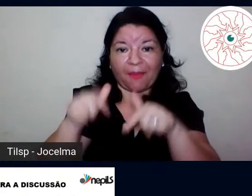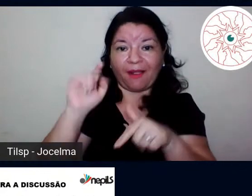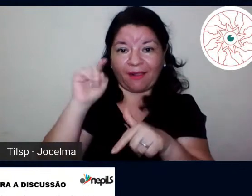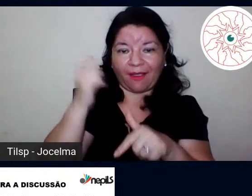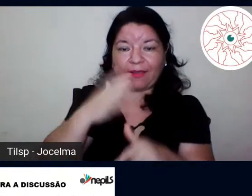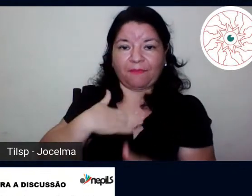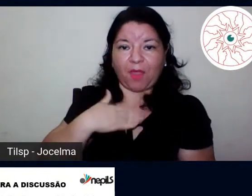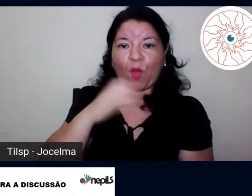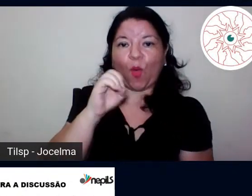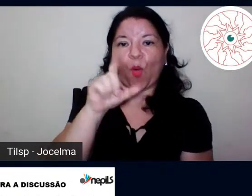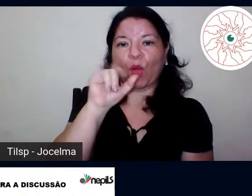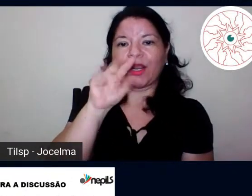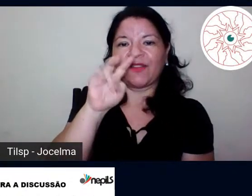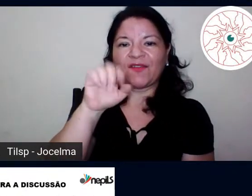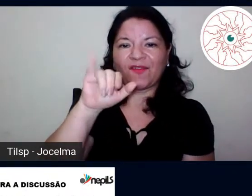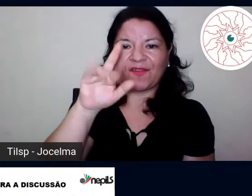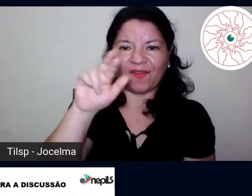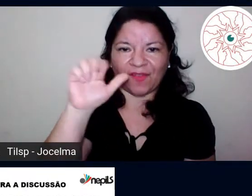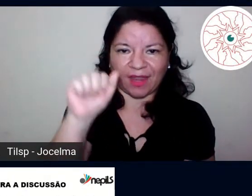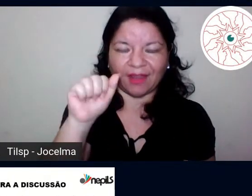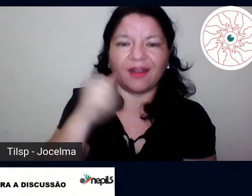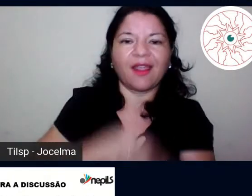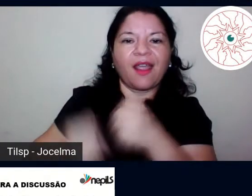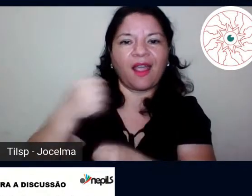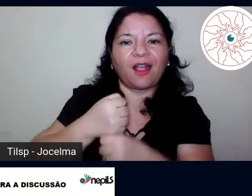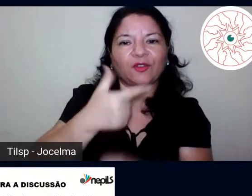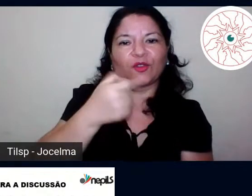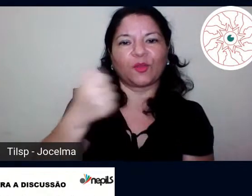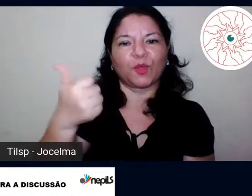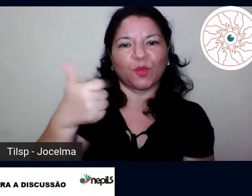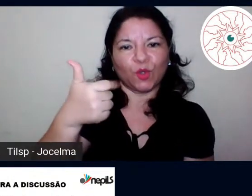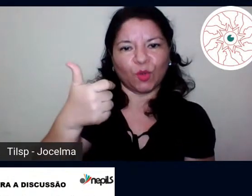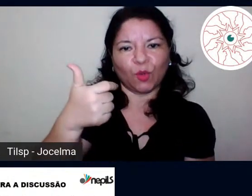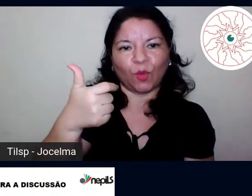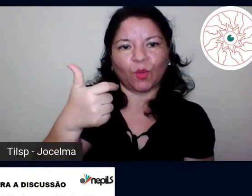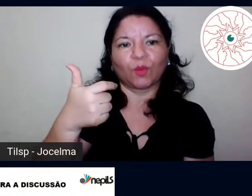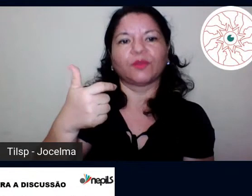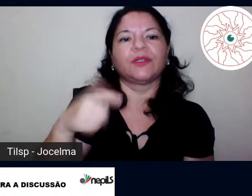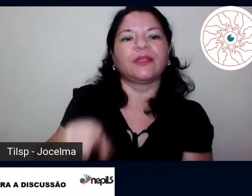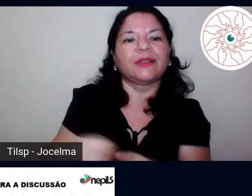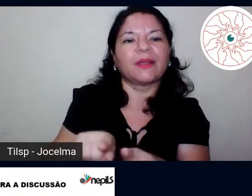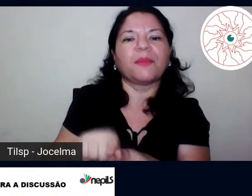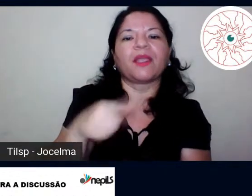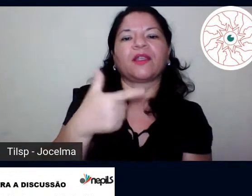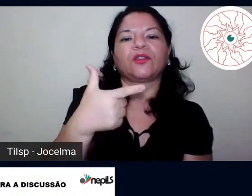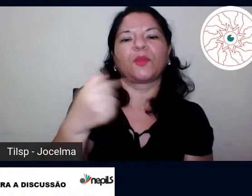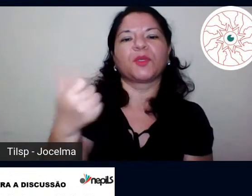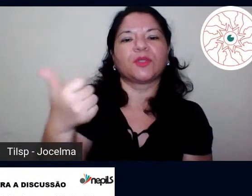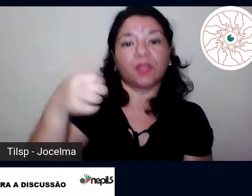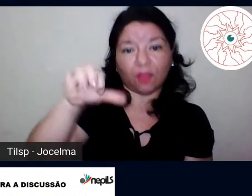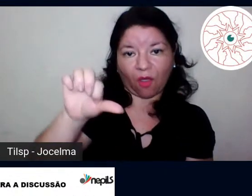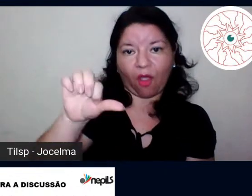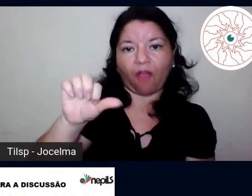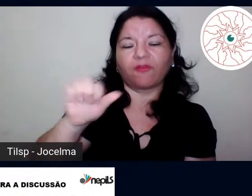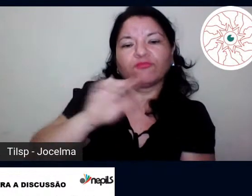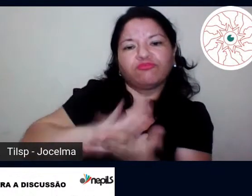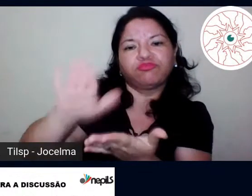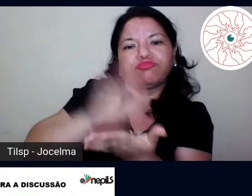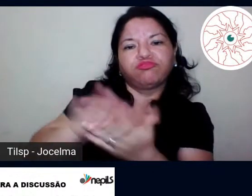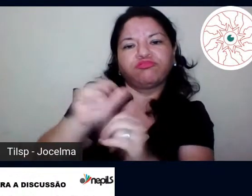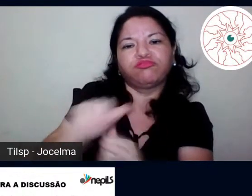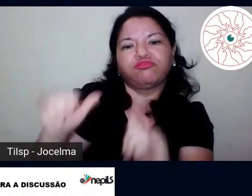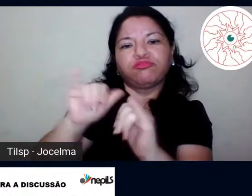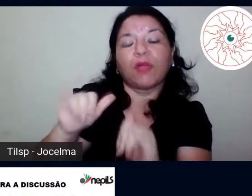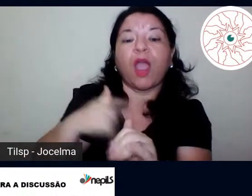sou eu. Aqui trago os trabalhos meus trabalhos de 2012 e 2019, duas publicações, né, nas quais eu proponho o